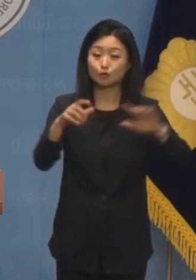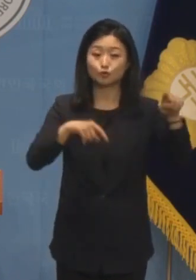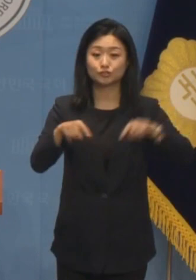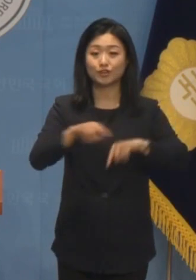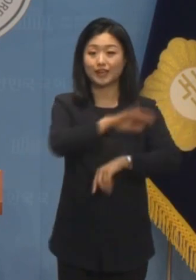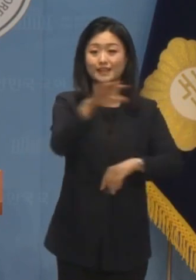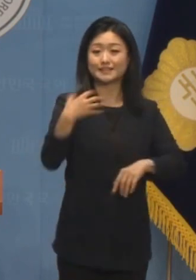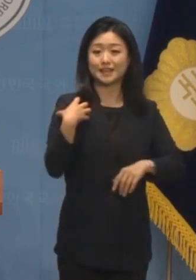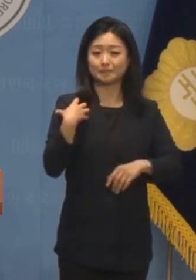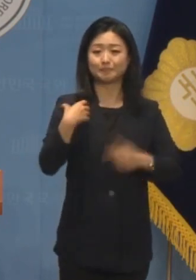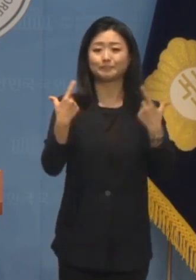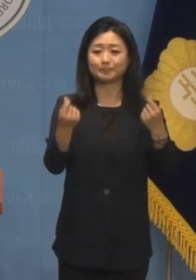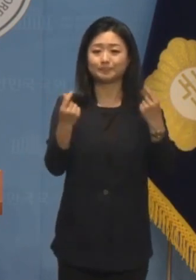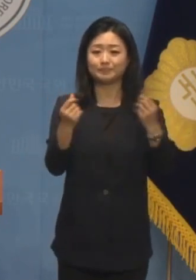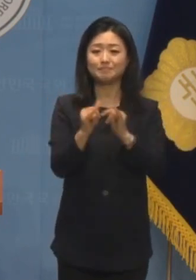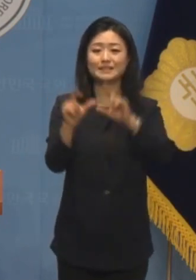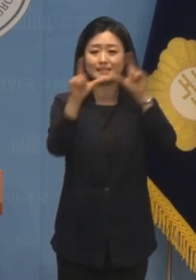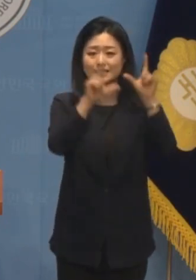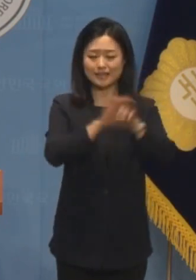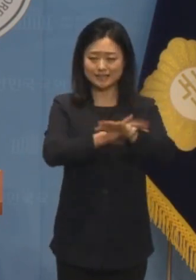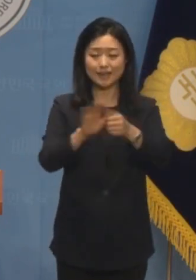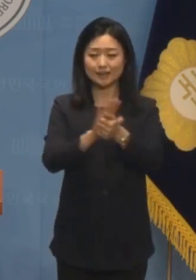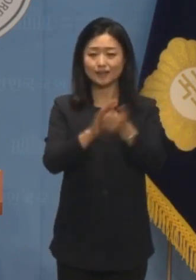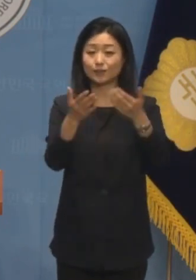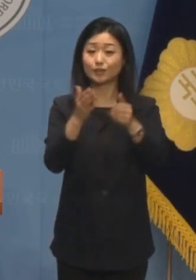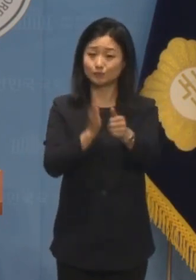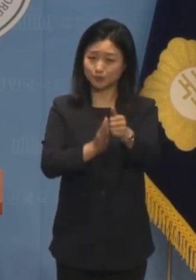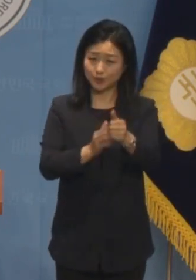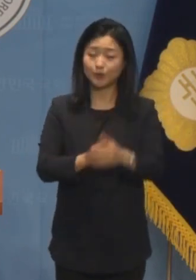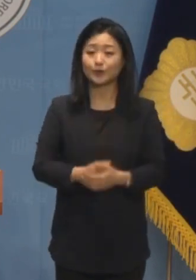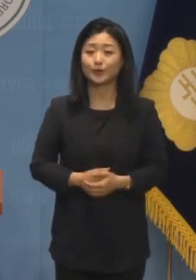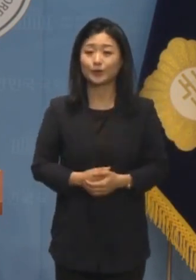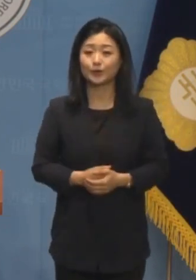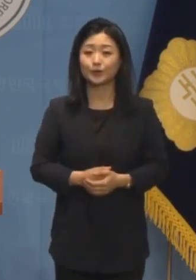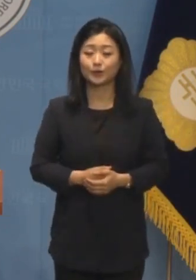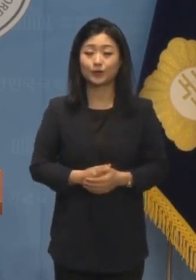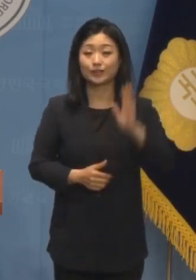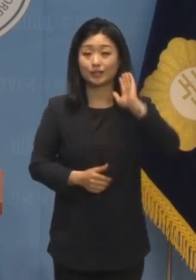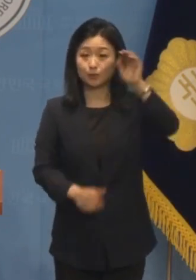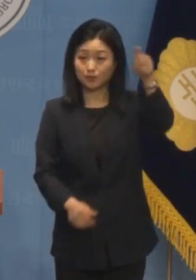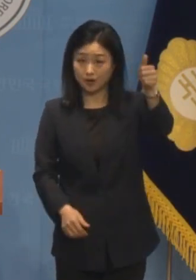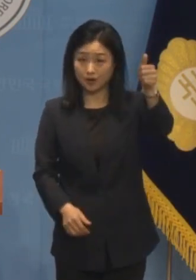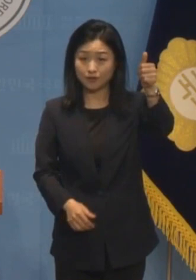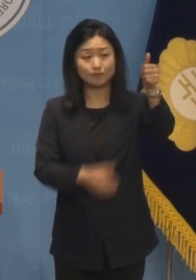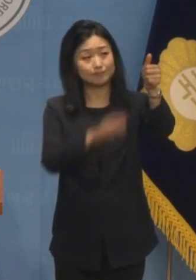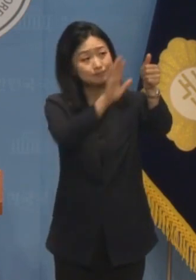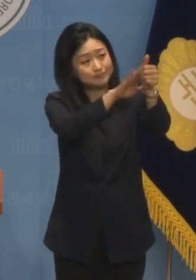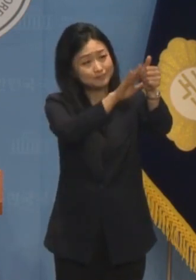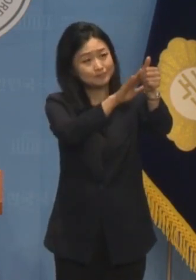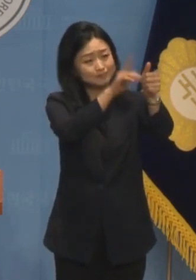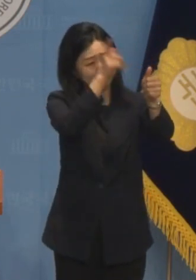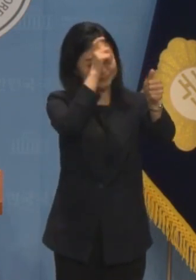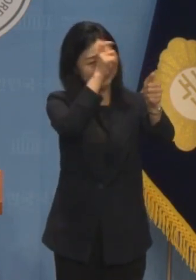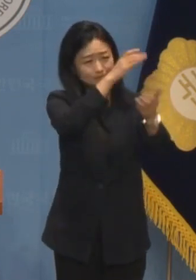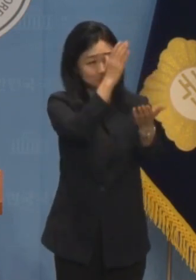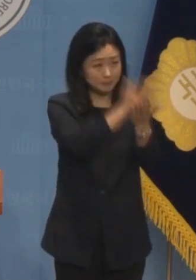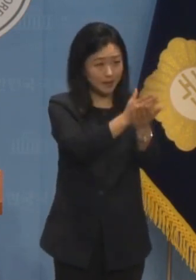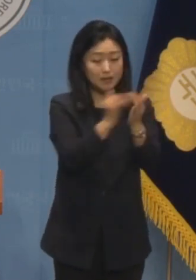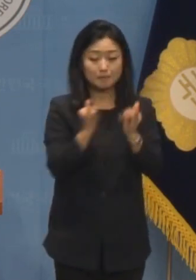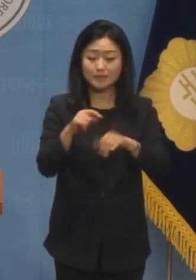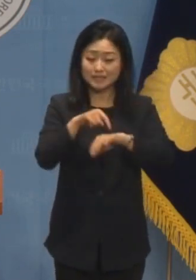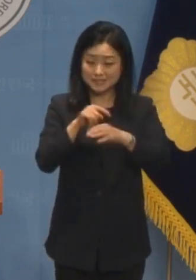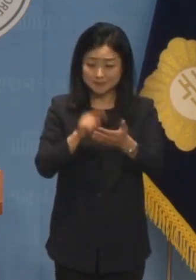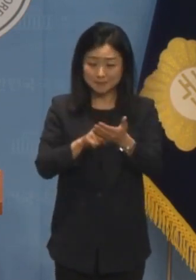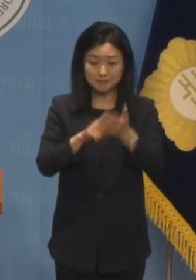책임자 답게 민생을 챙기십시오 윤 민심을